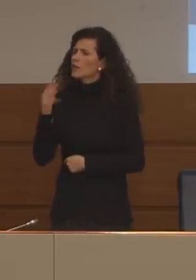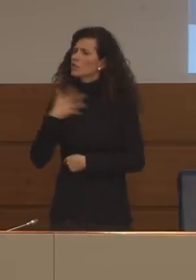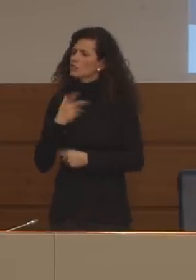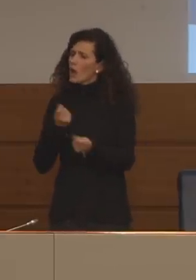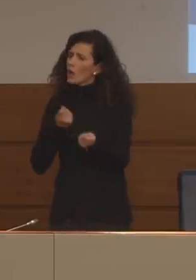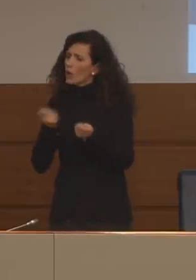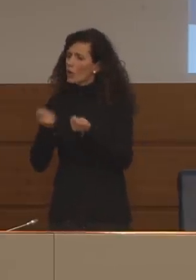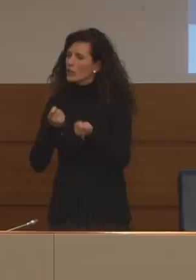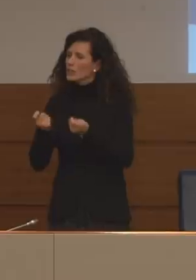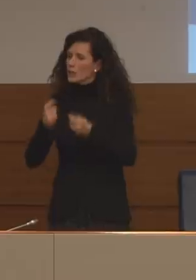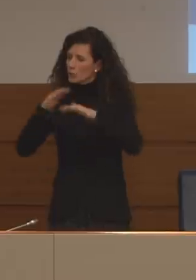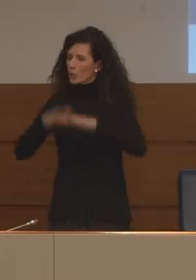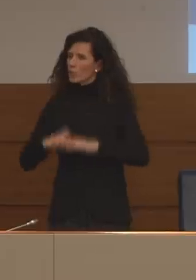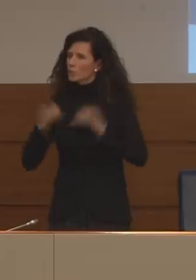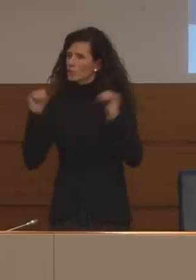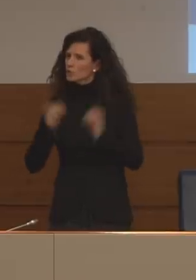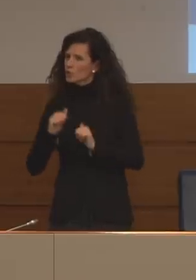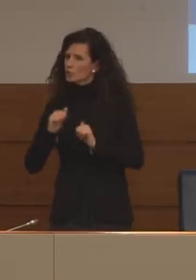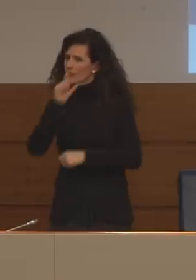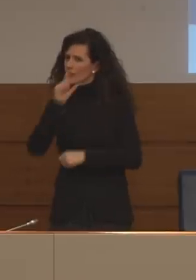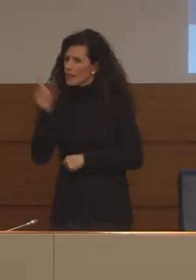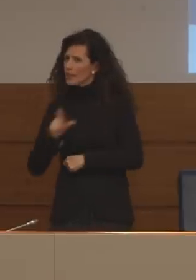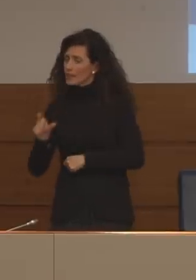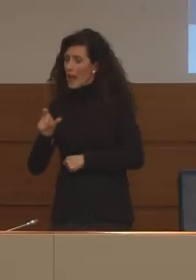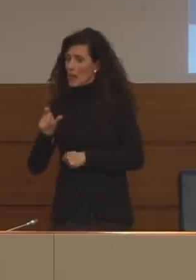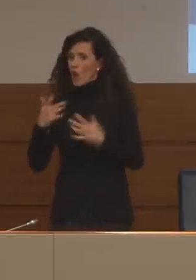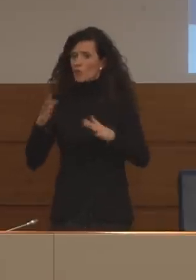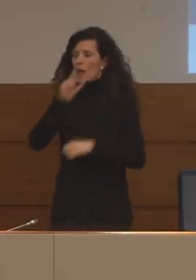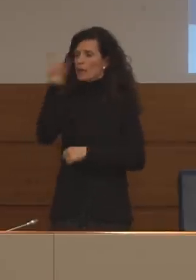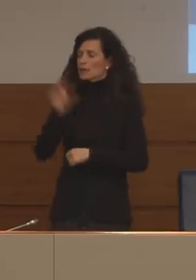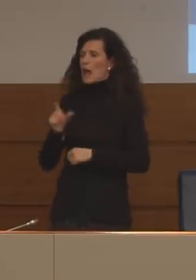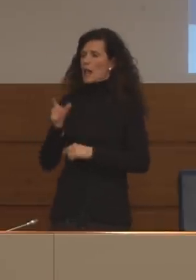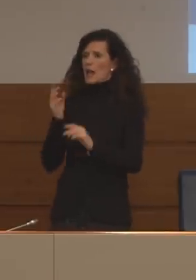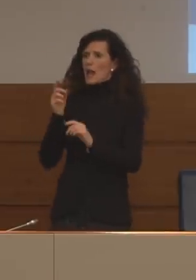di d'italia che è diventato paese del riferimento